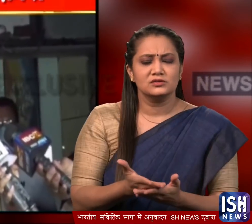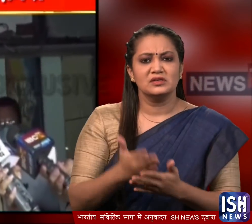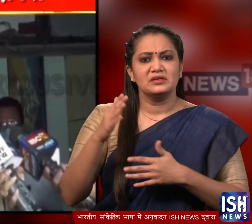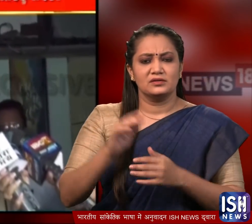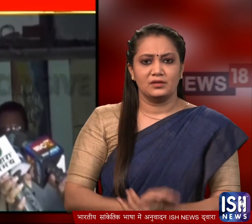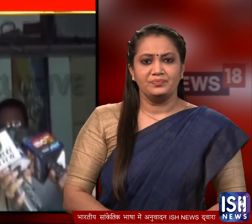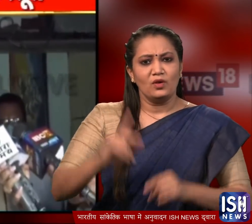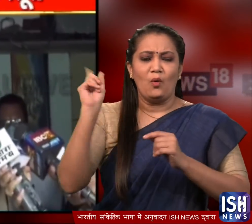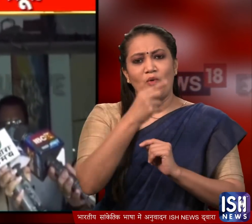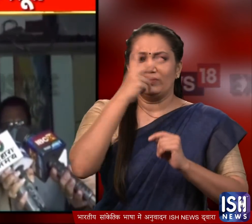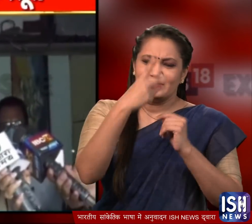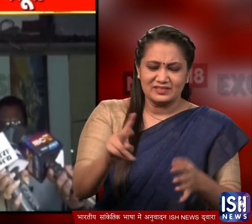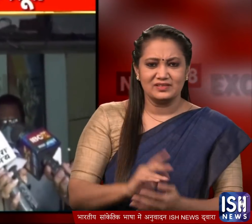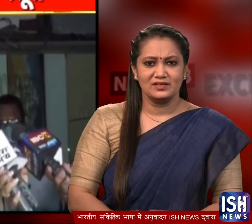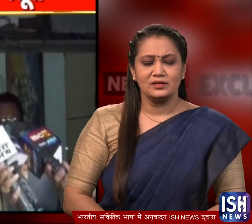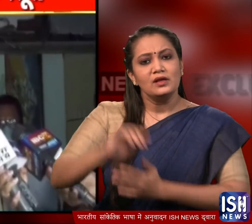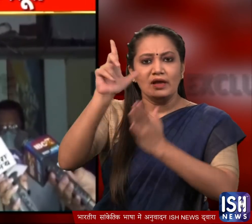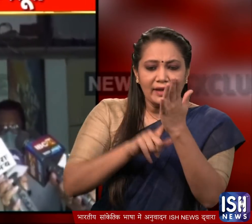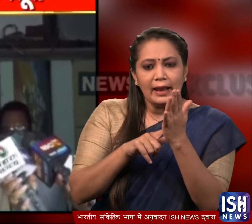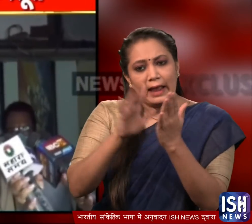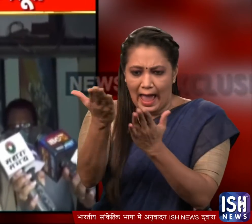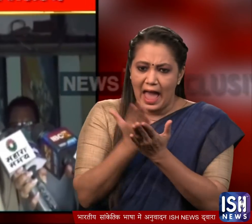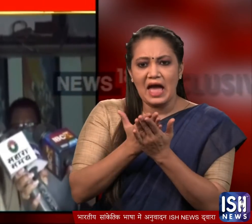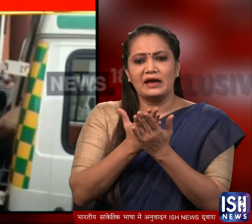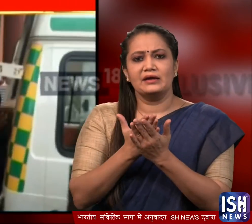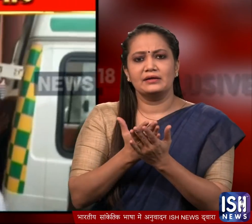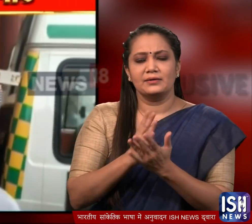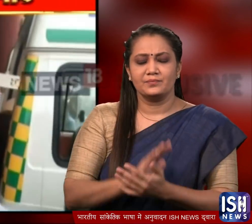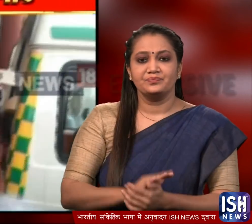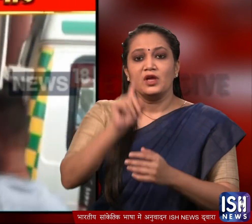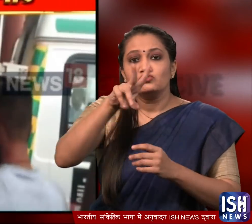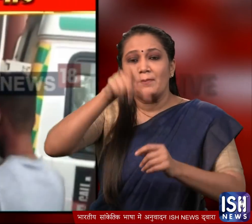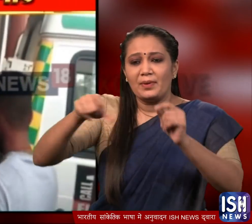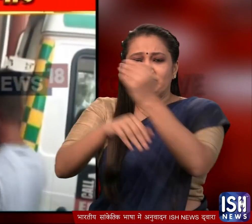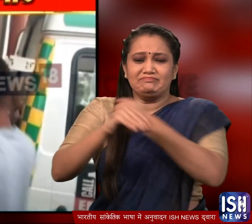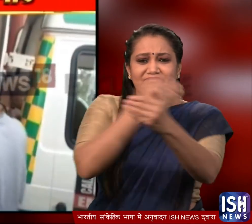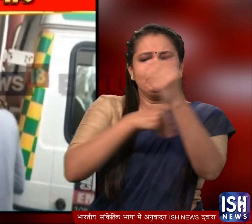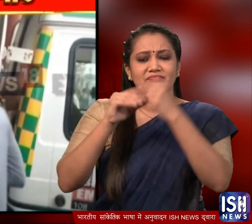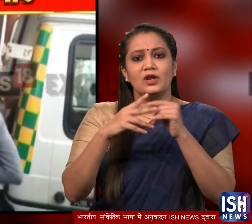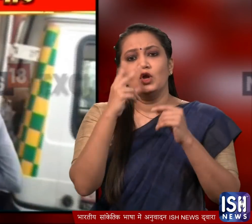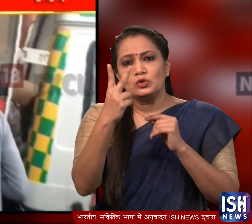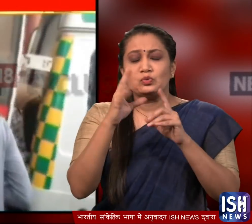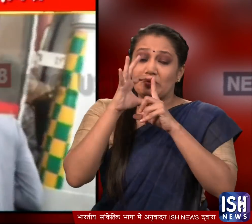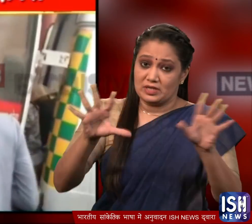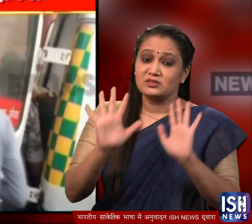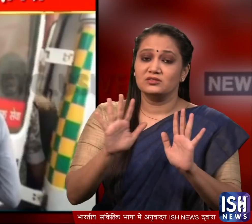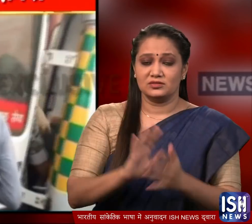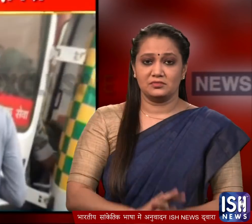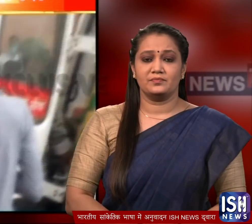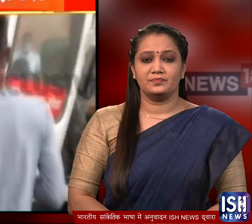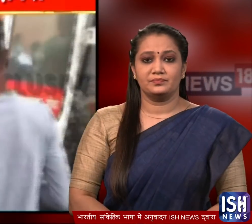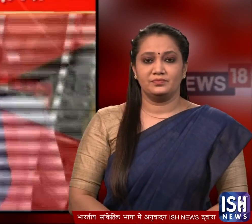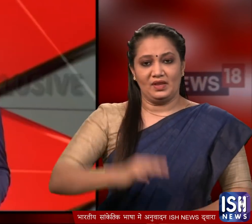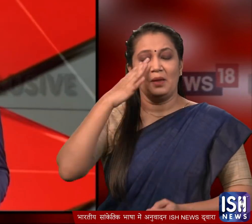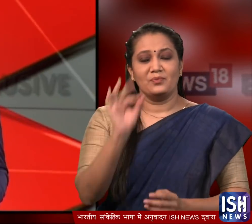लिए आप सब लोगों ने देखा होगा, पत्र की बात हुई थी। इस हमले में 12 जवान घायल हुए थे, जिनमें 2 की हालत गंभीर बताई